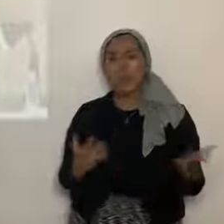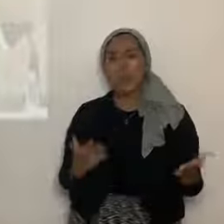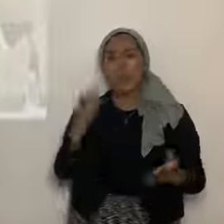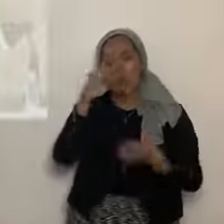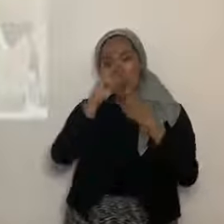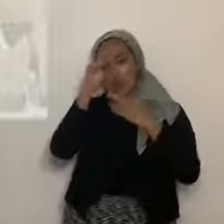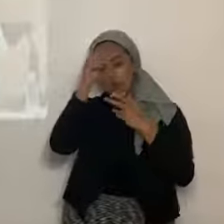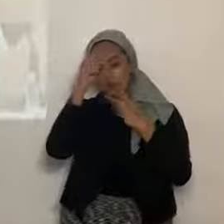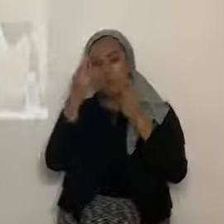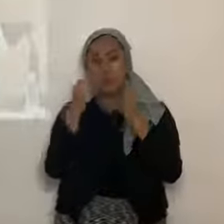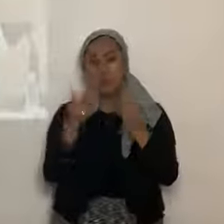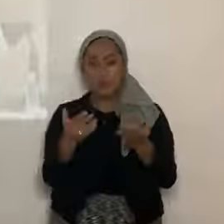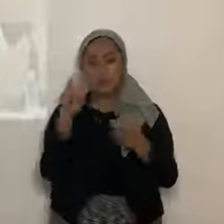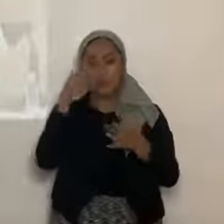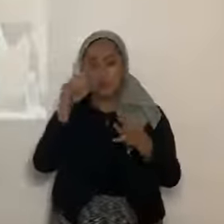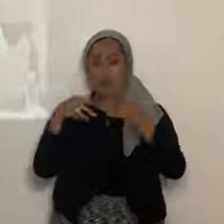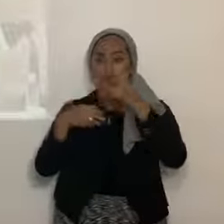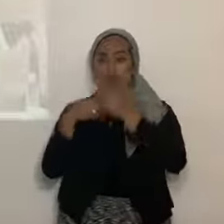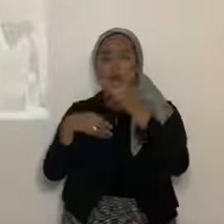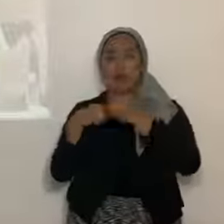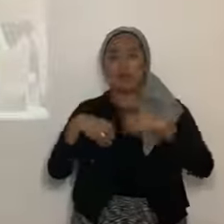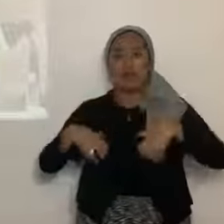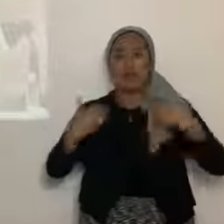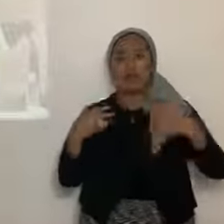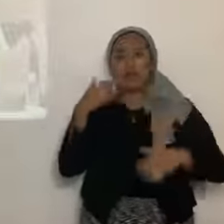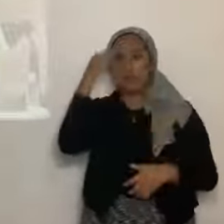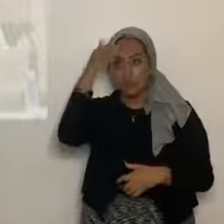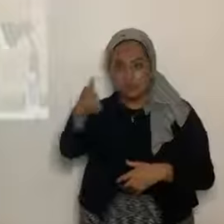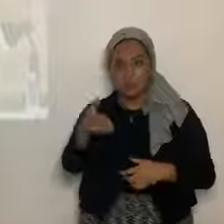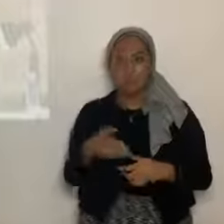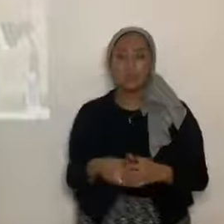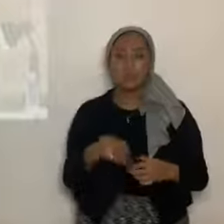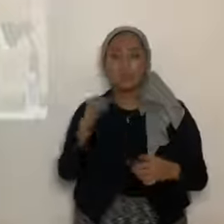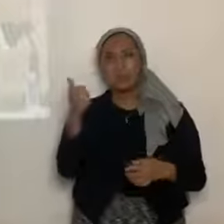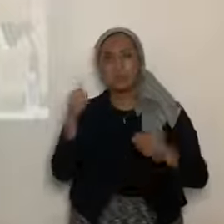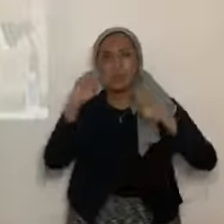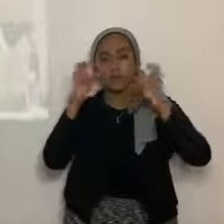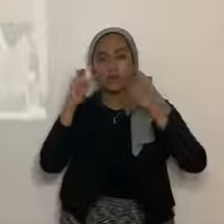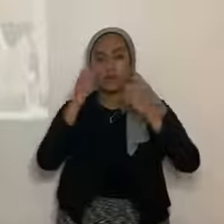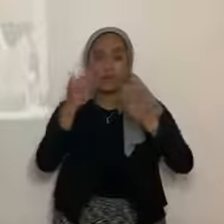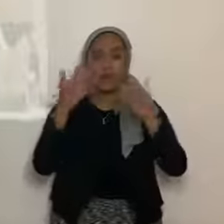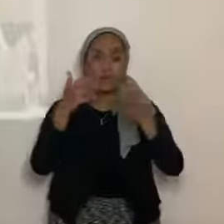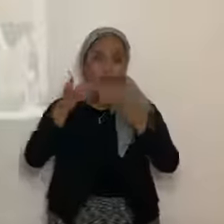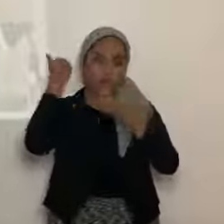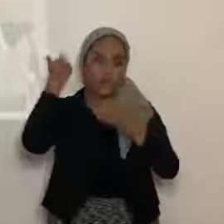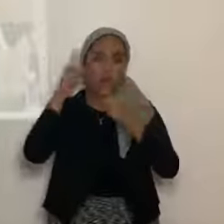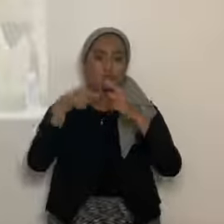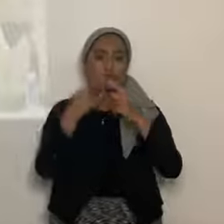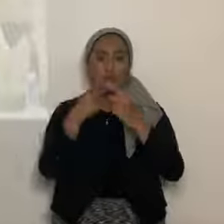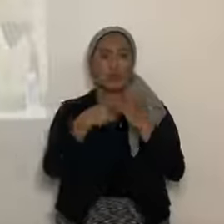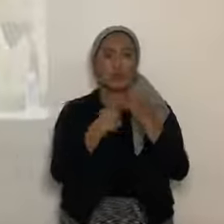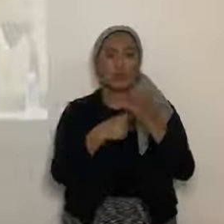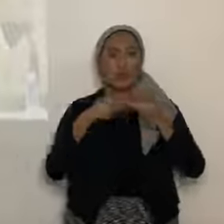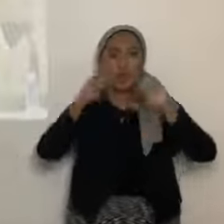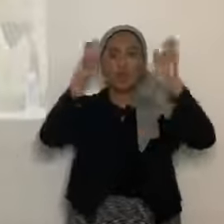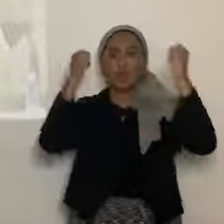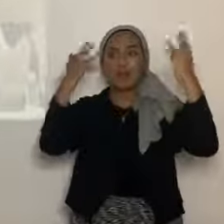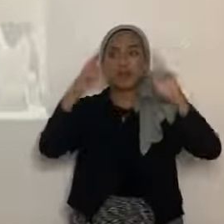para que acumulen ira para el día de la ira. Ese es otro tema que ya di. A veces con los títulos ya, tantos temas, gracias al